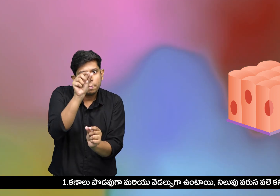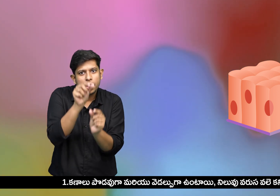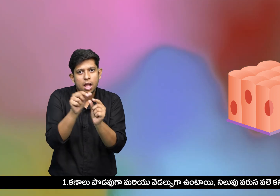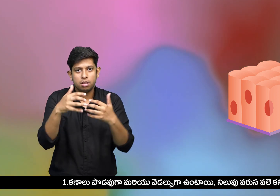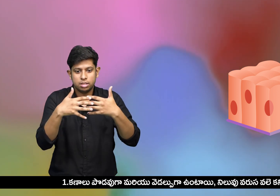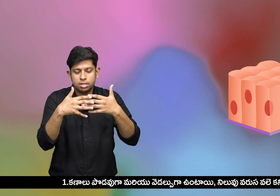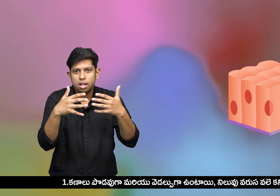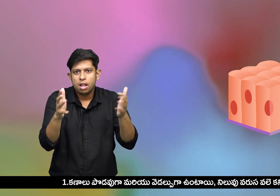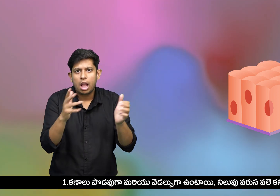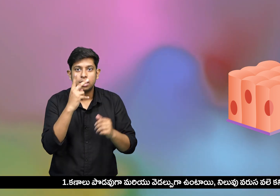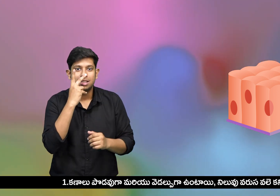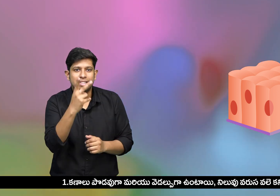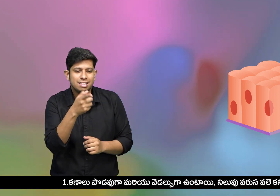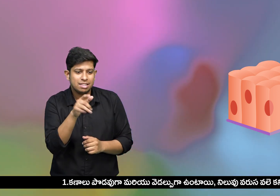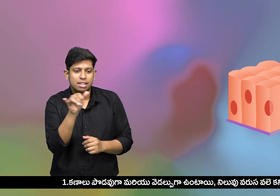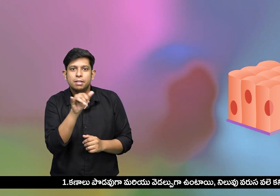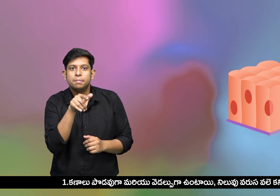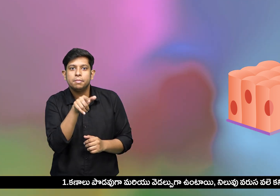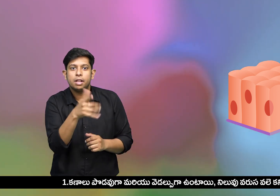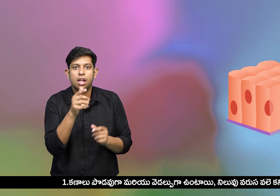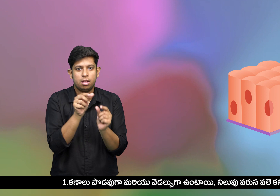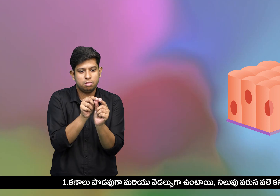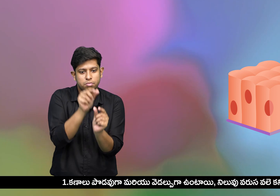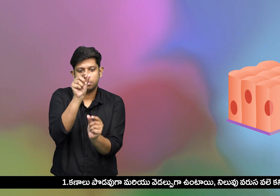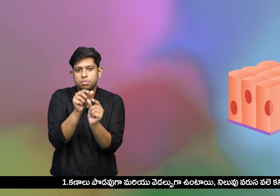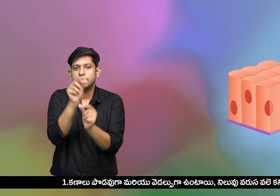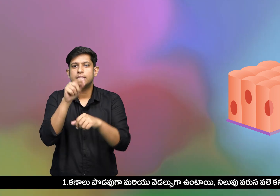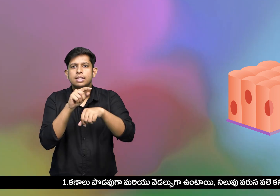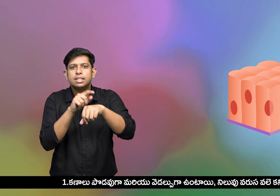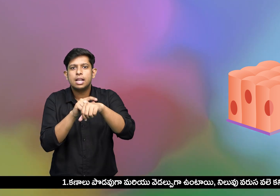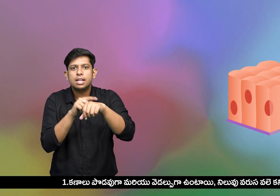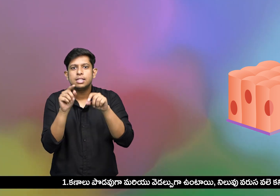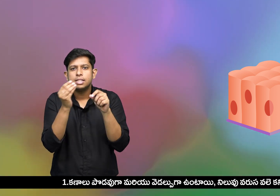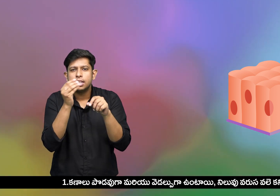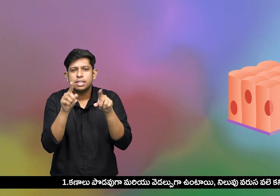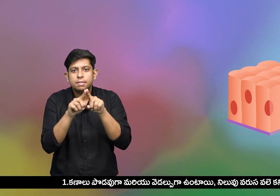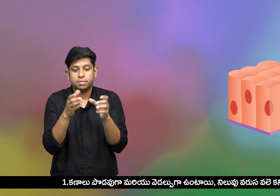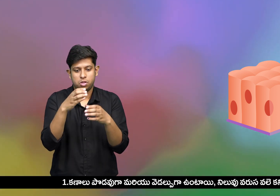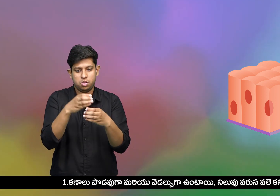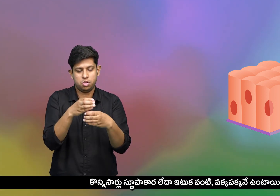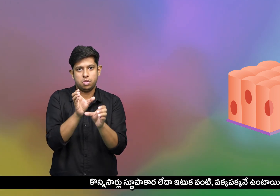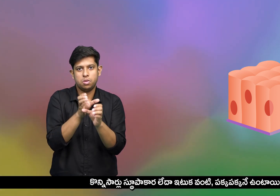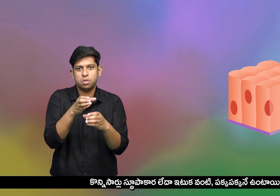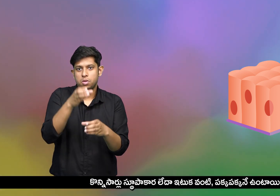ఒకటి, కణాలు పొడవుగా మరియు వెడల్పుగా ఉంటాయి. నిలువు వరుస వలె కనిపిస్తాయి.